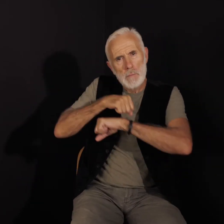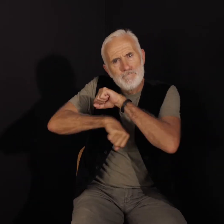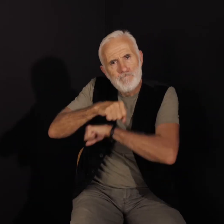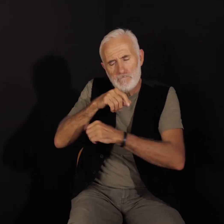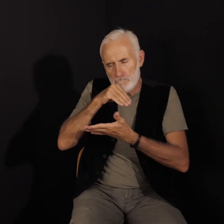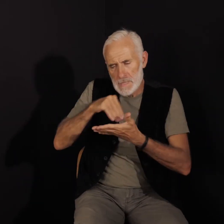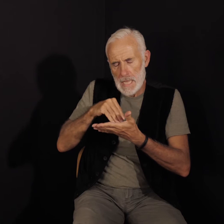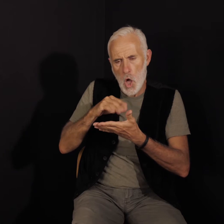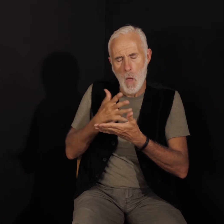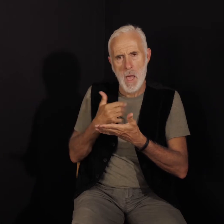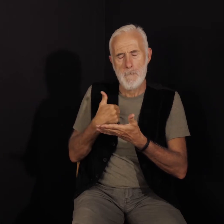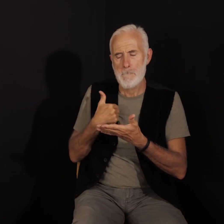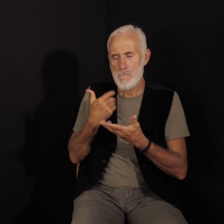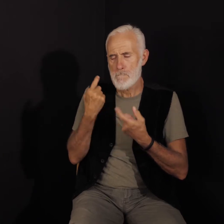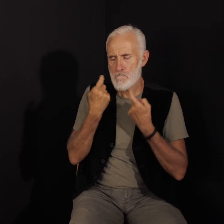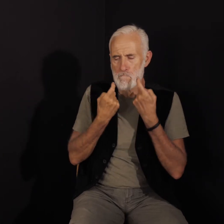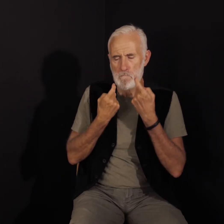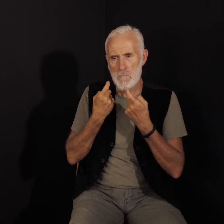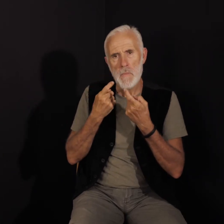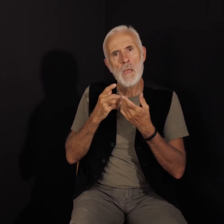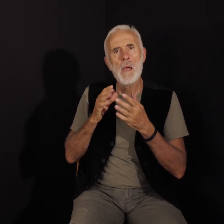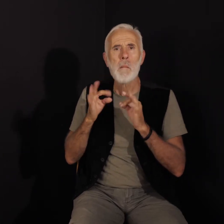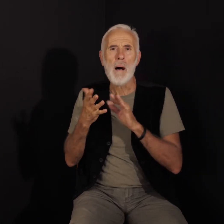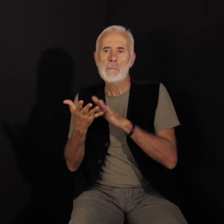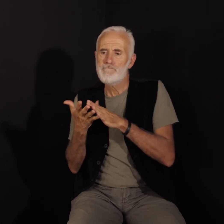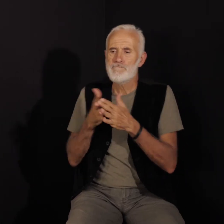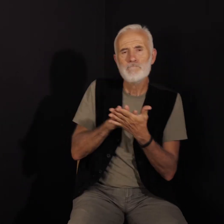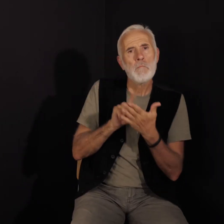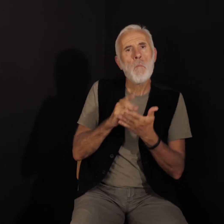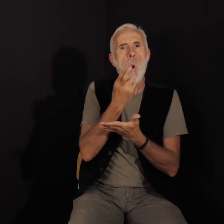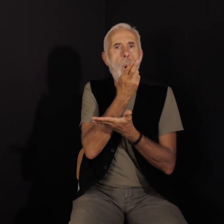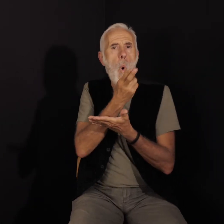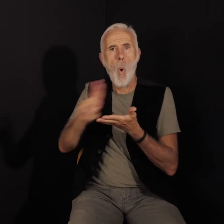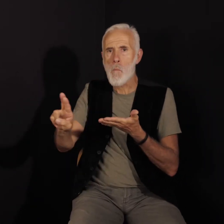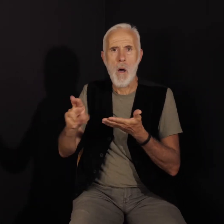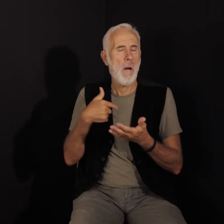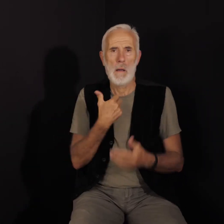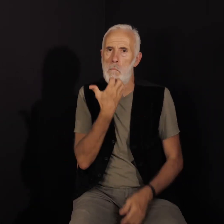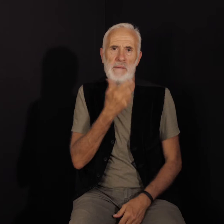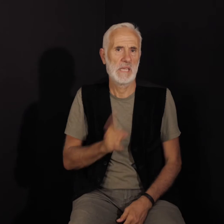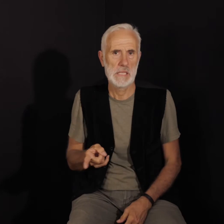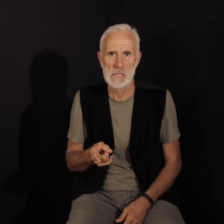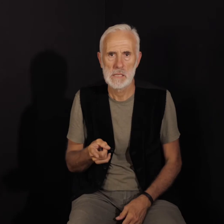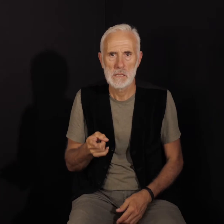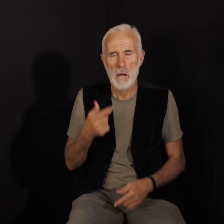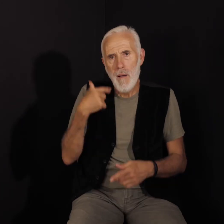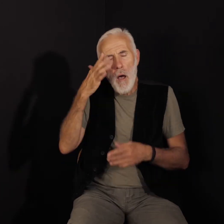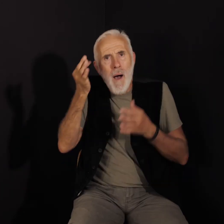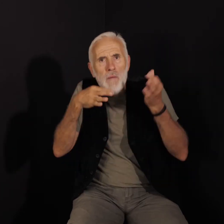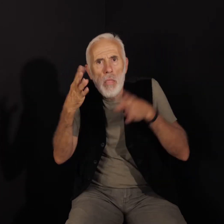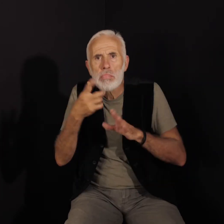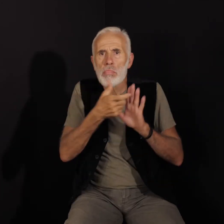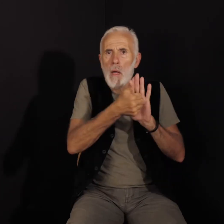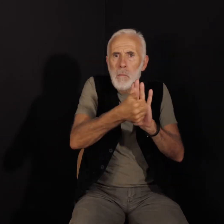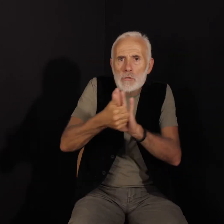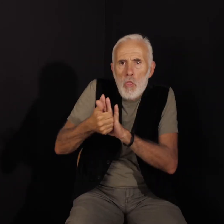Je suis assez mal à l'aise avec l'idée de romancer un tel sujet. Je n'avais pas envie d'inventer des personnages, de